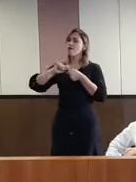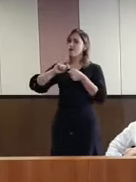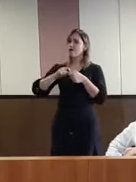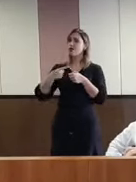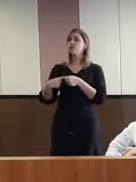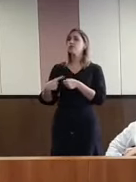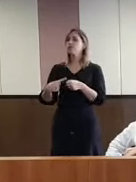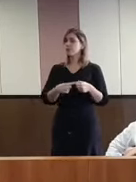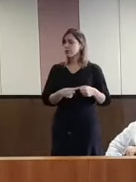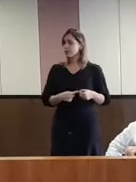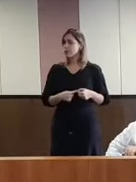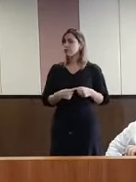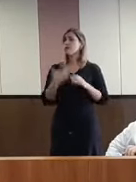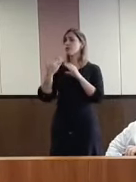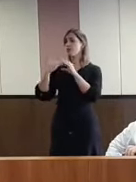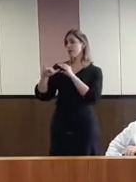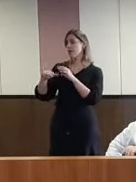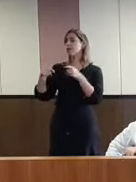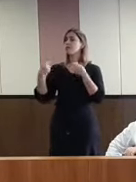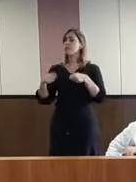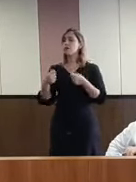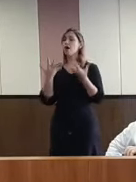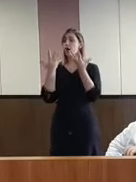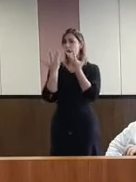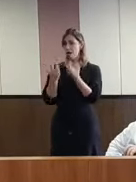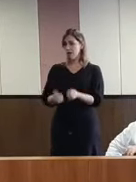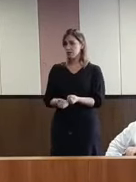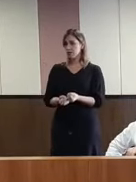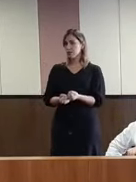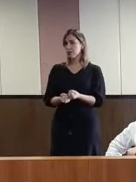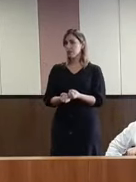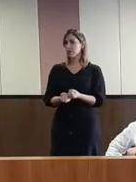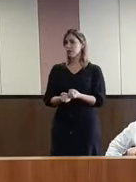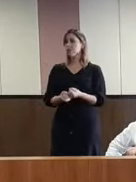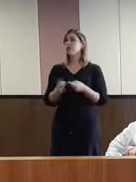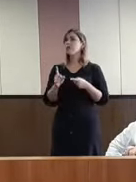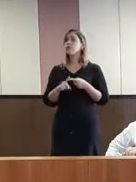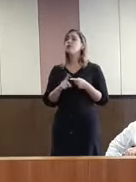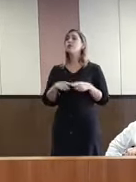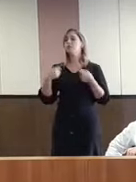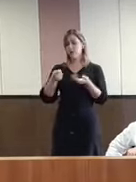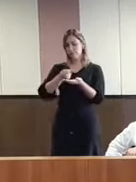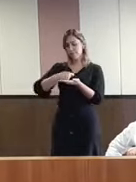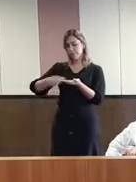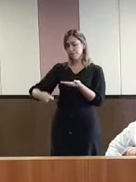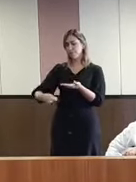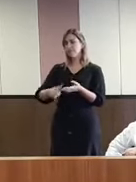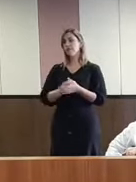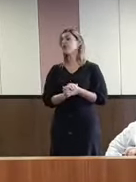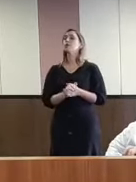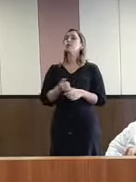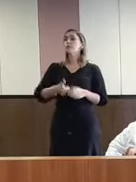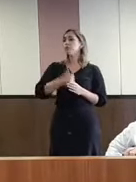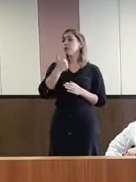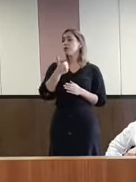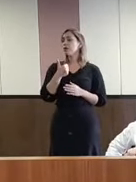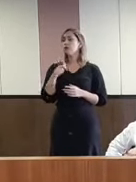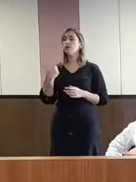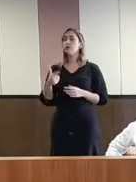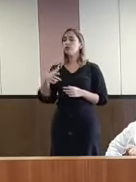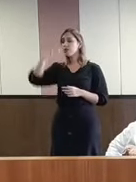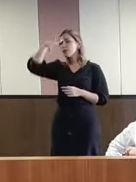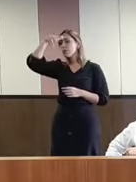municípios encaminhadas ao CIEVES estadual serão consideradas válidas. Para isso, tem que notificar. Primeiro que não existe no